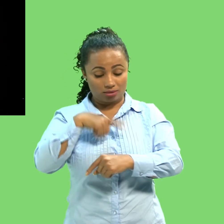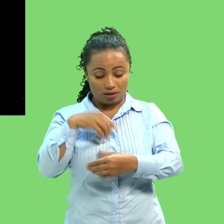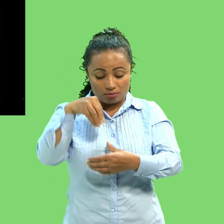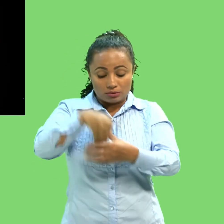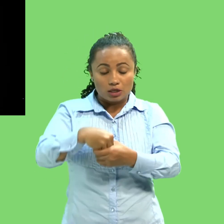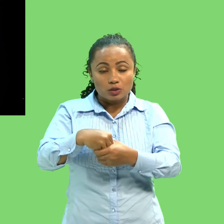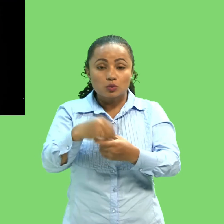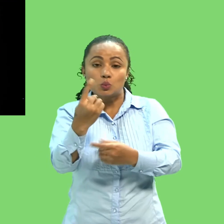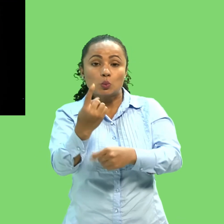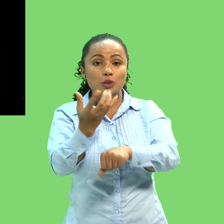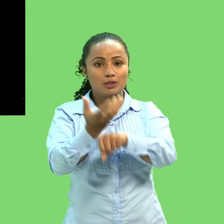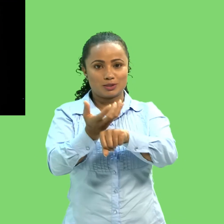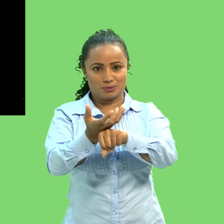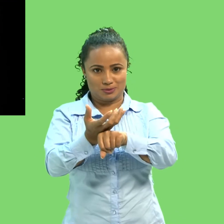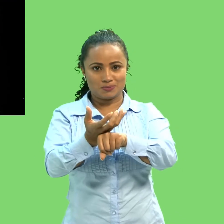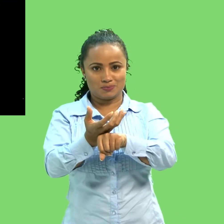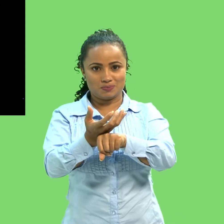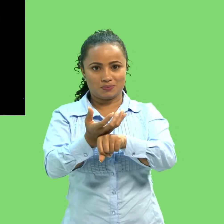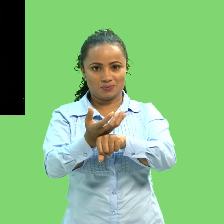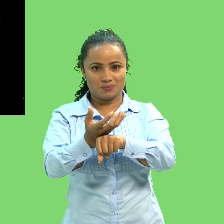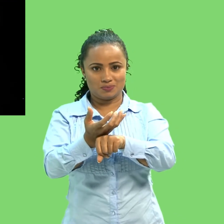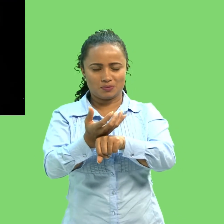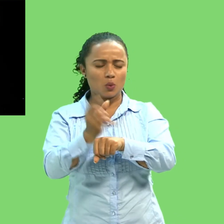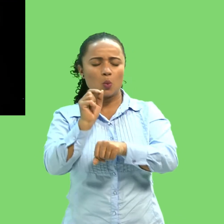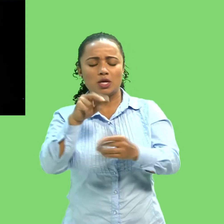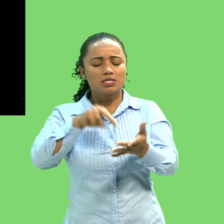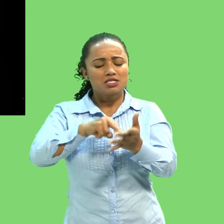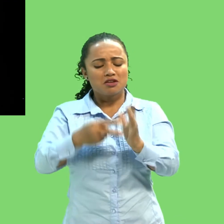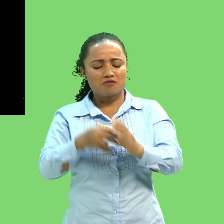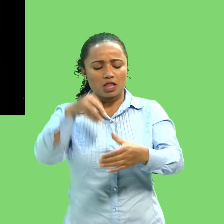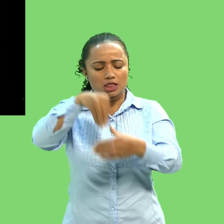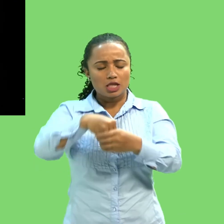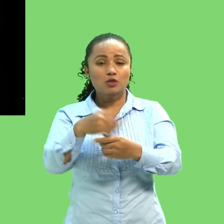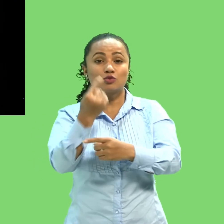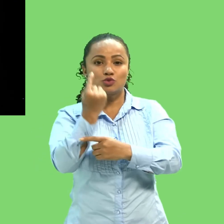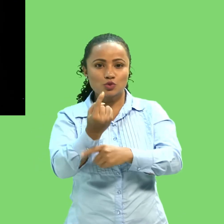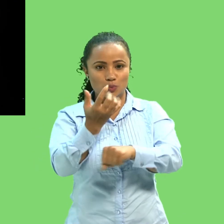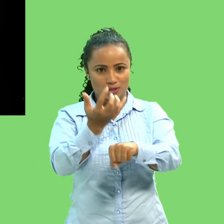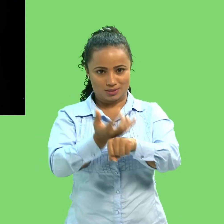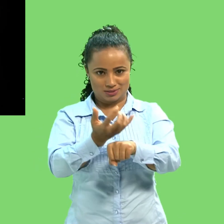O que é isso? Fechar para si mesma.